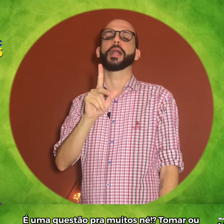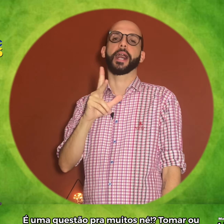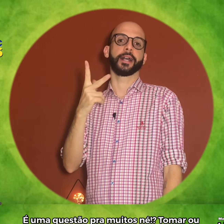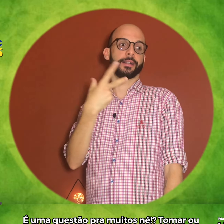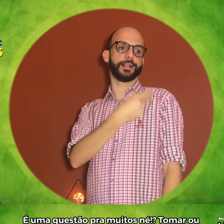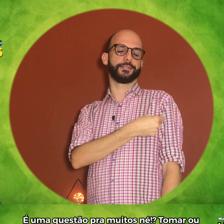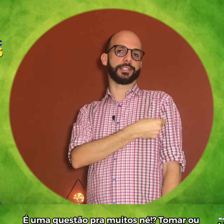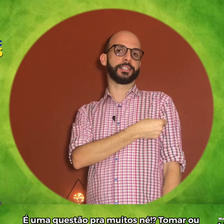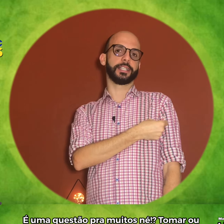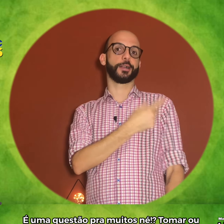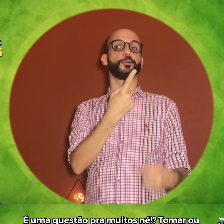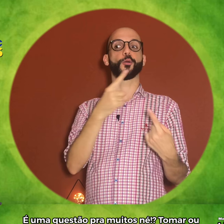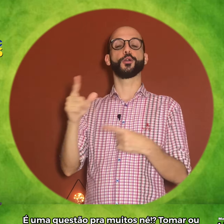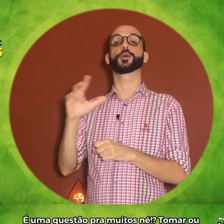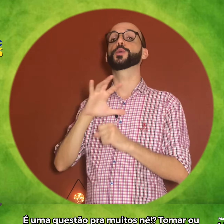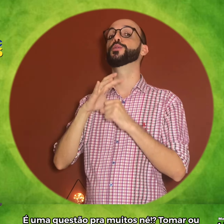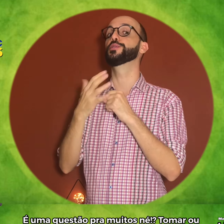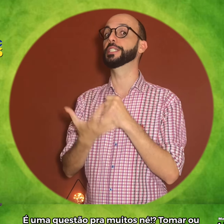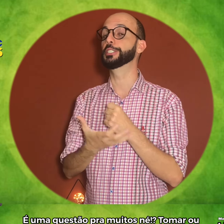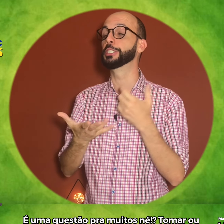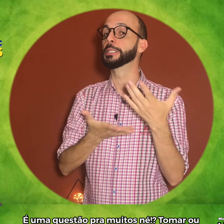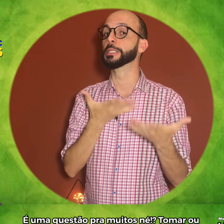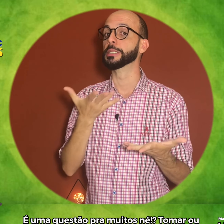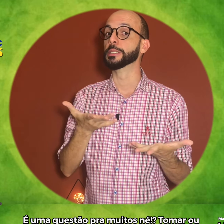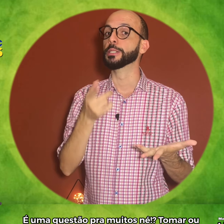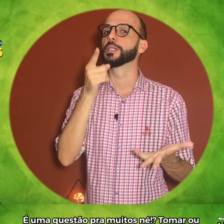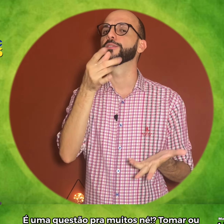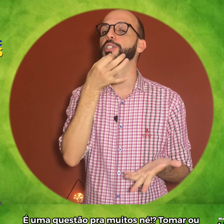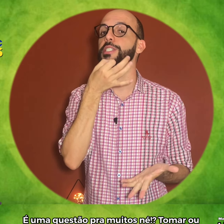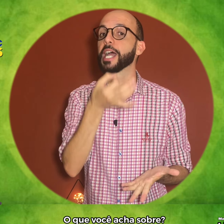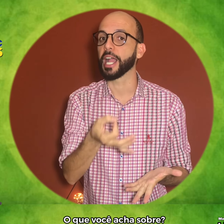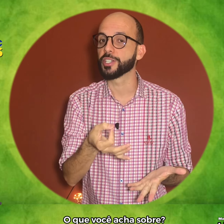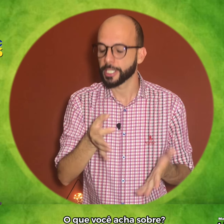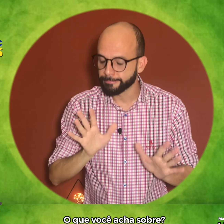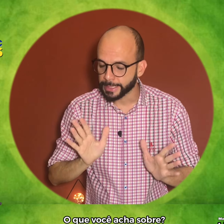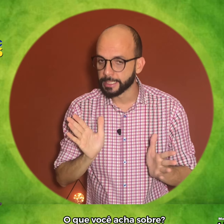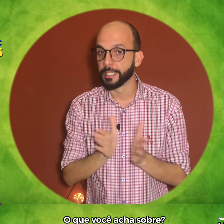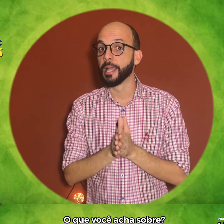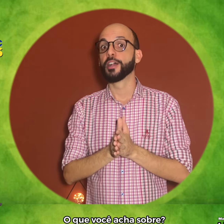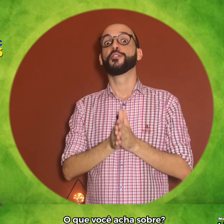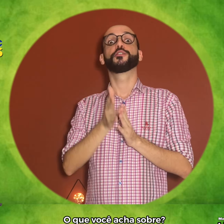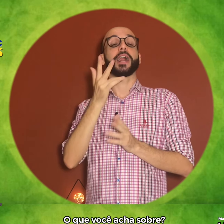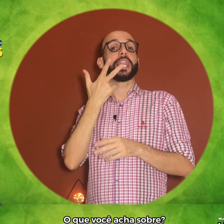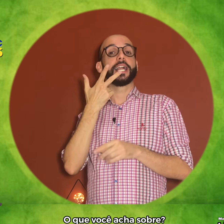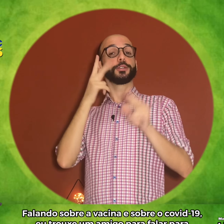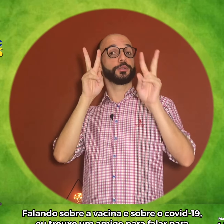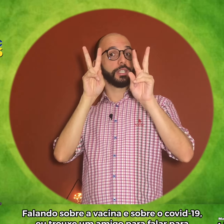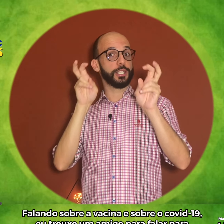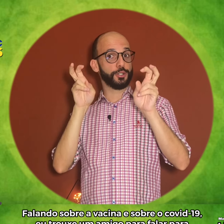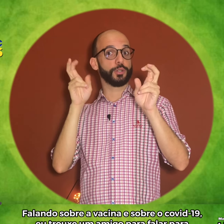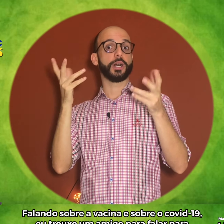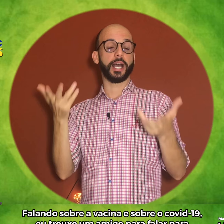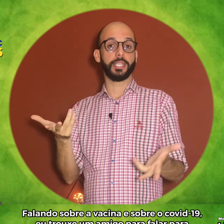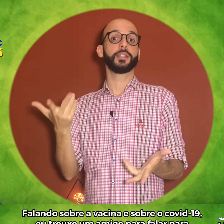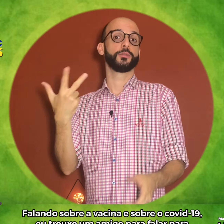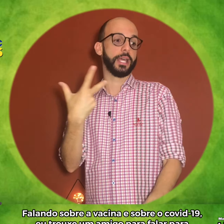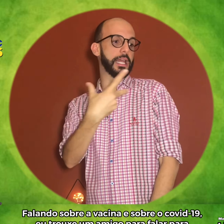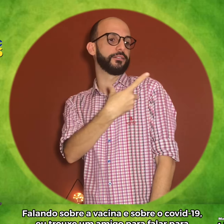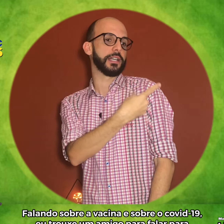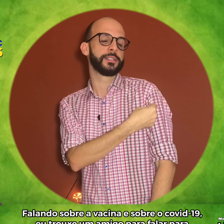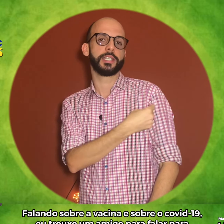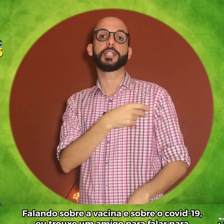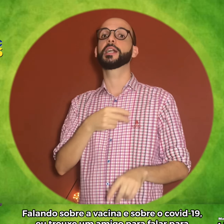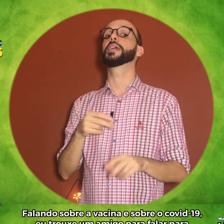não tomar a vacina contra o Covid? O você acha? Falando nisso aí,